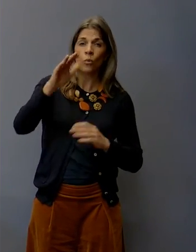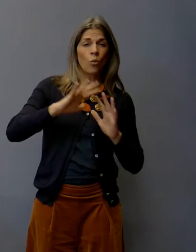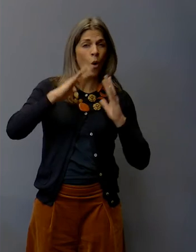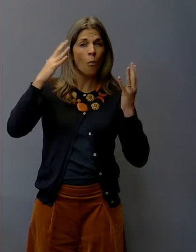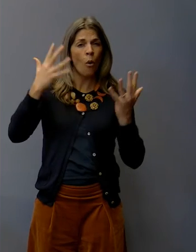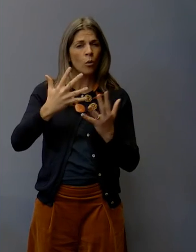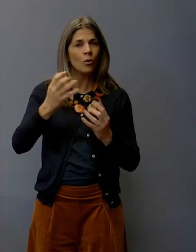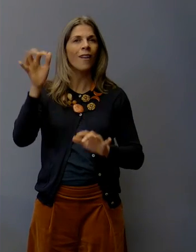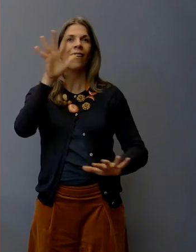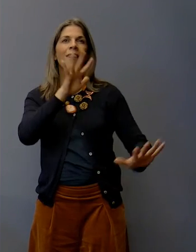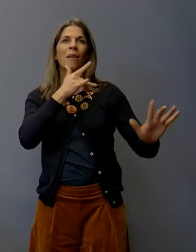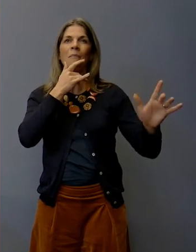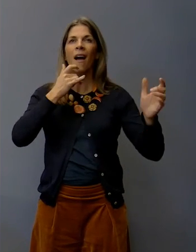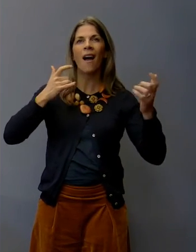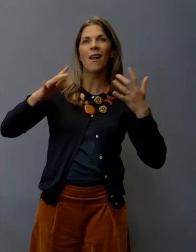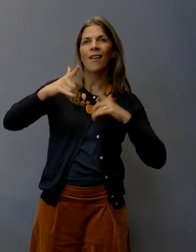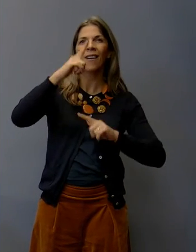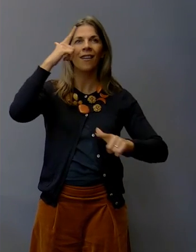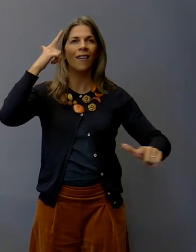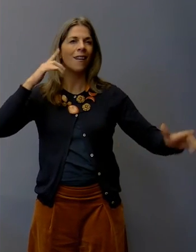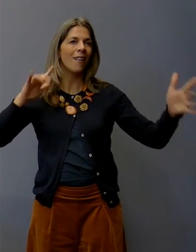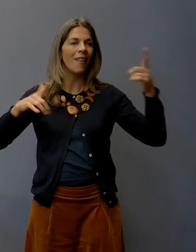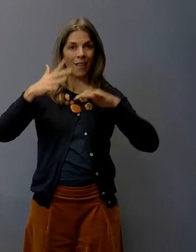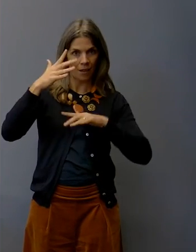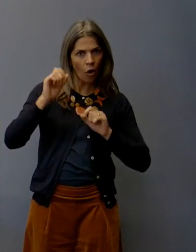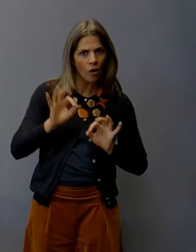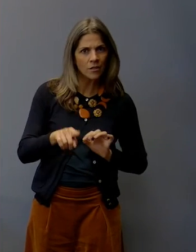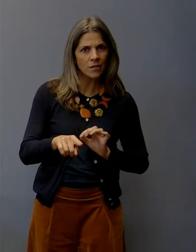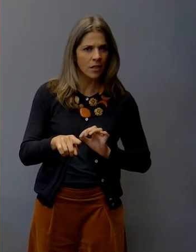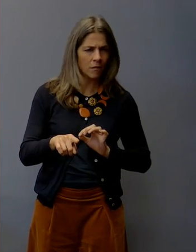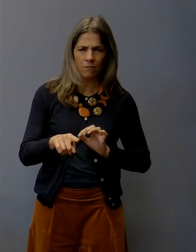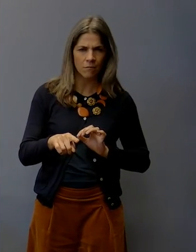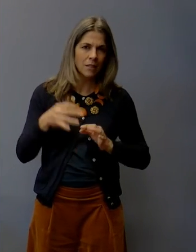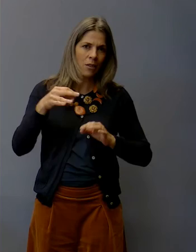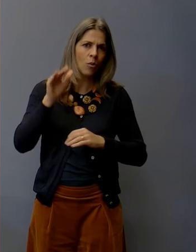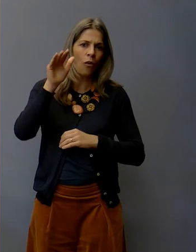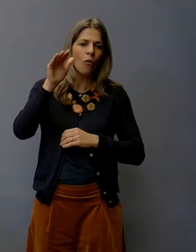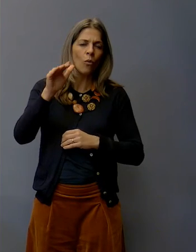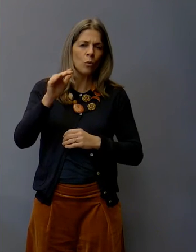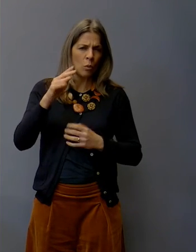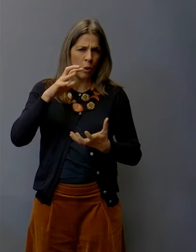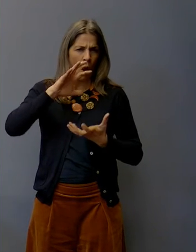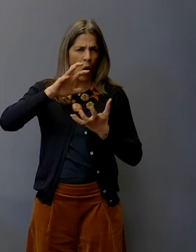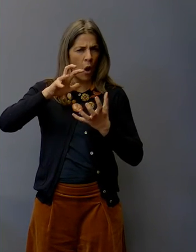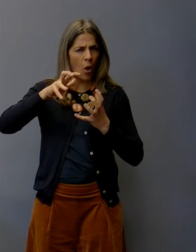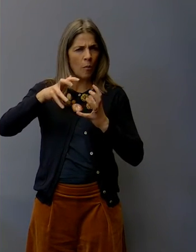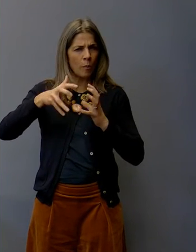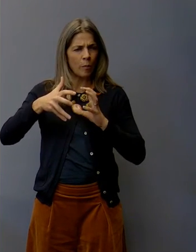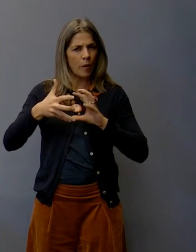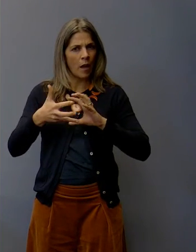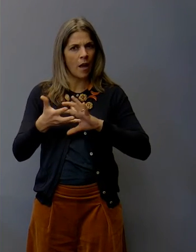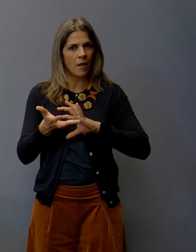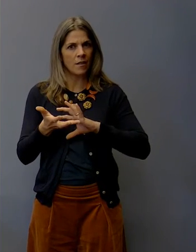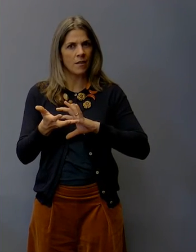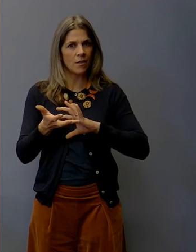illusioni dicono passera complesso e quindi questa era sarebbe stato per me la